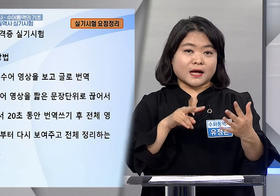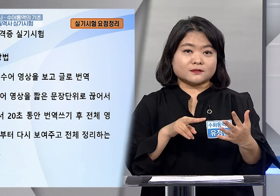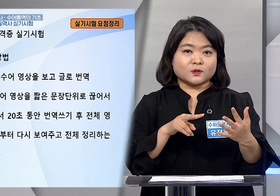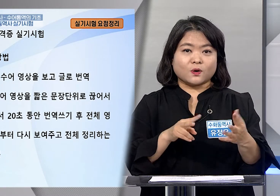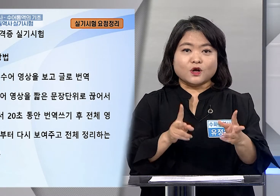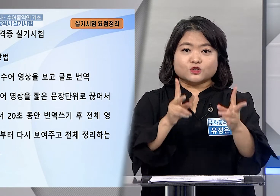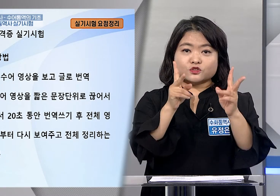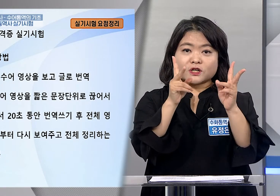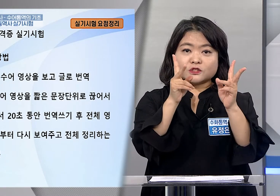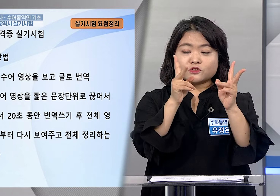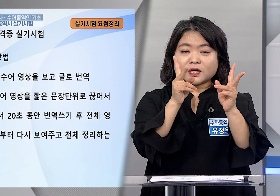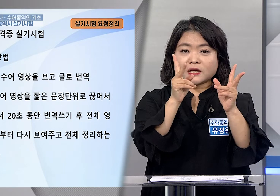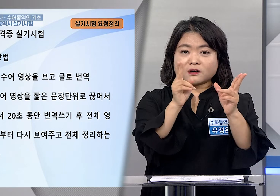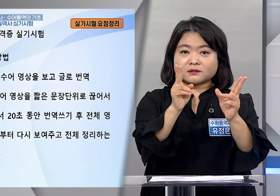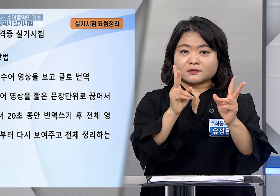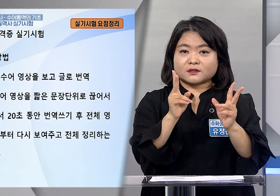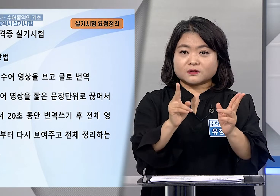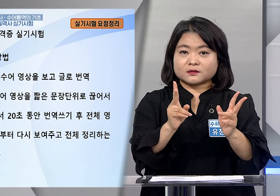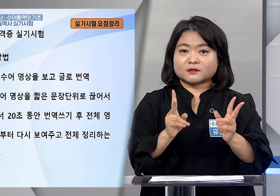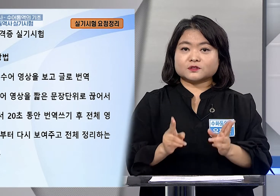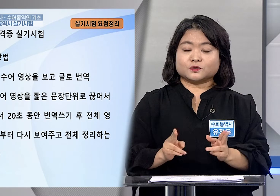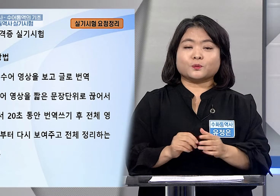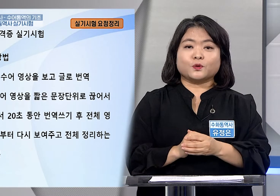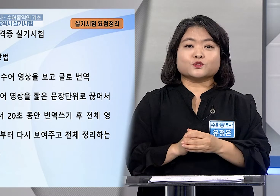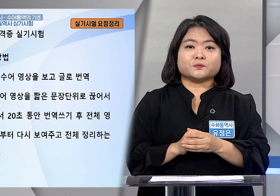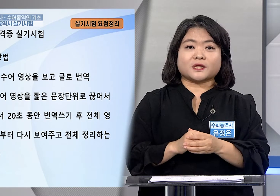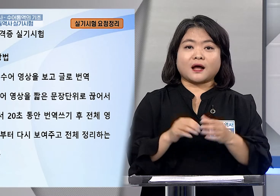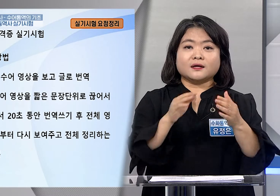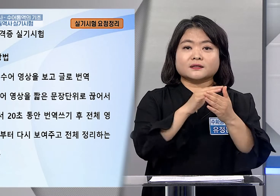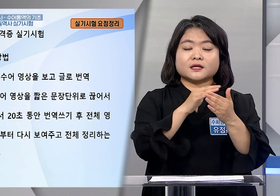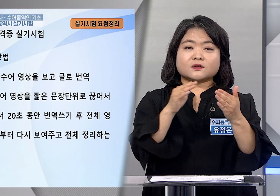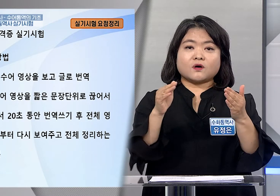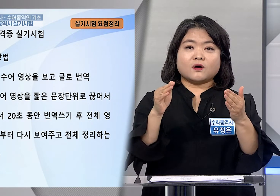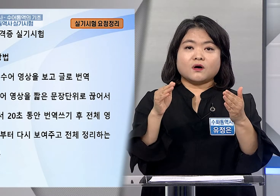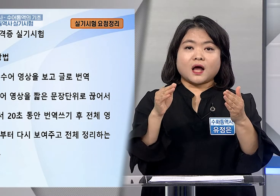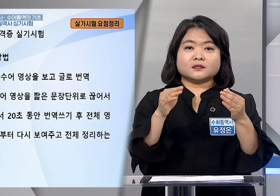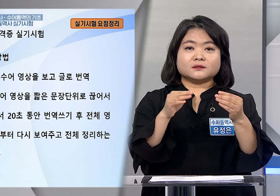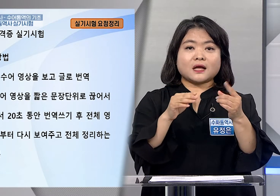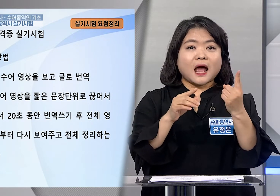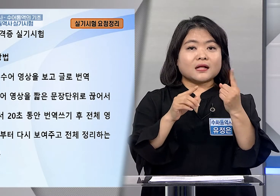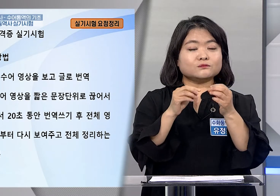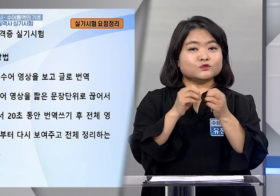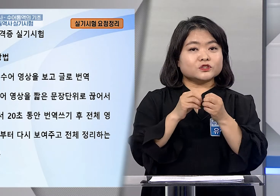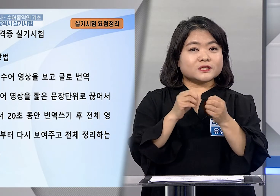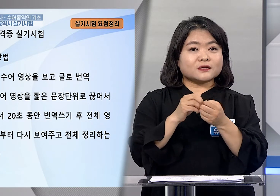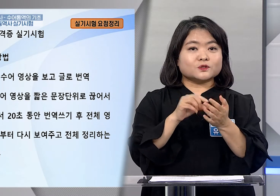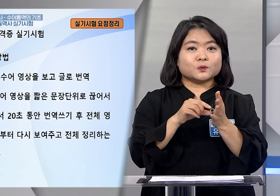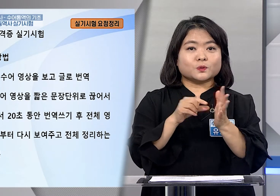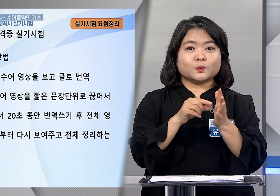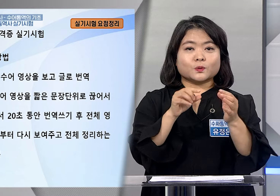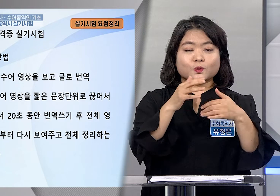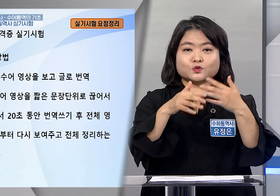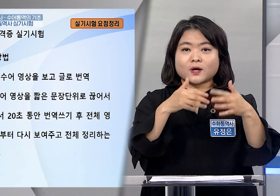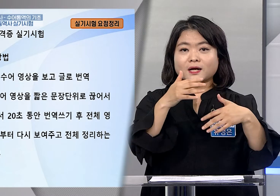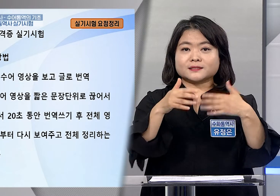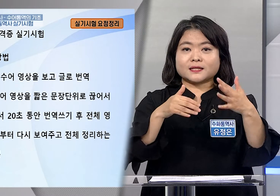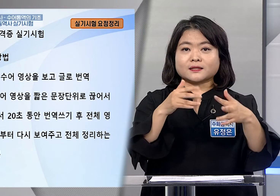영상을요 중간중간에 컷으로 보여줍니다. 그래서 한 문장 정도로 수화가